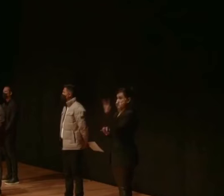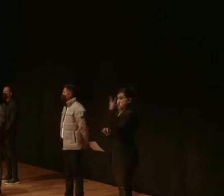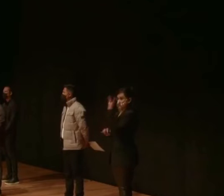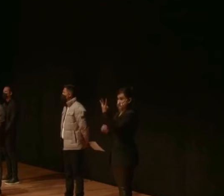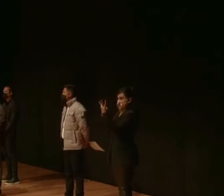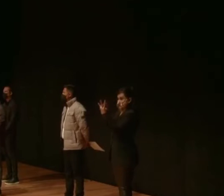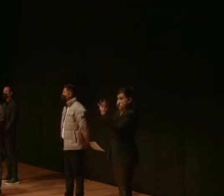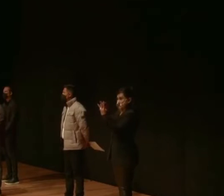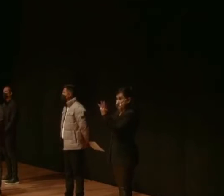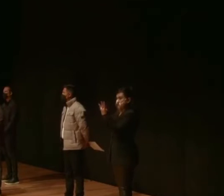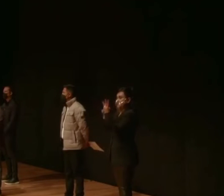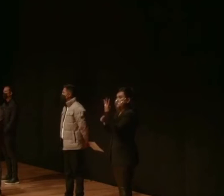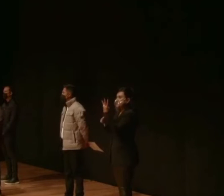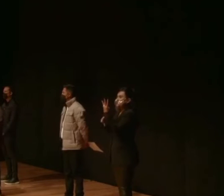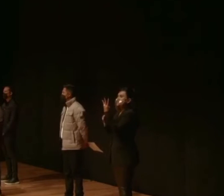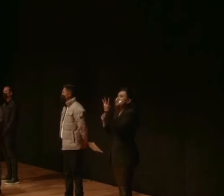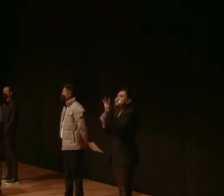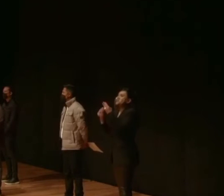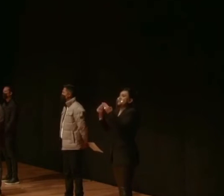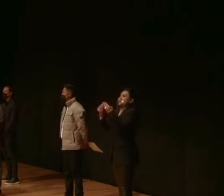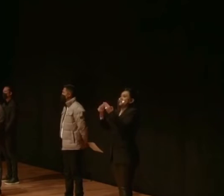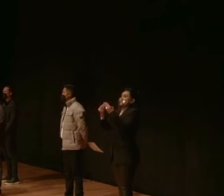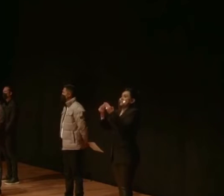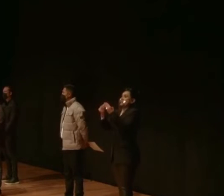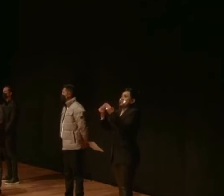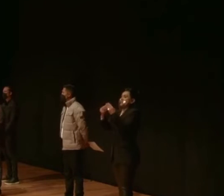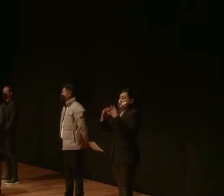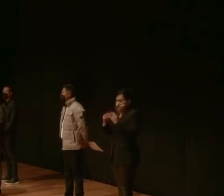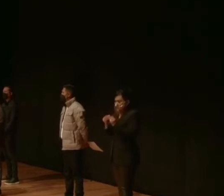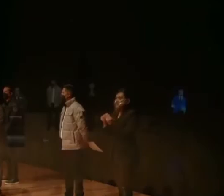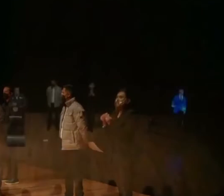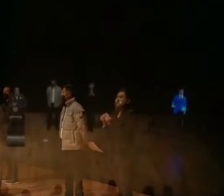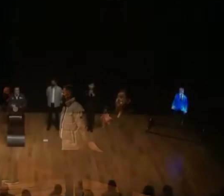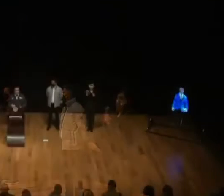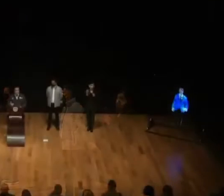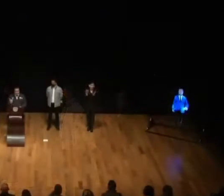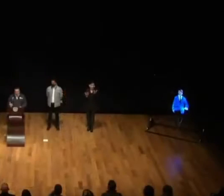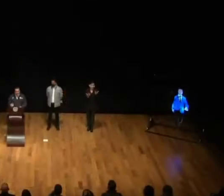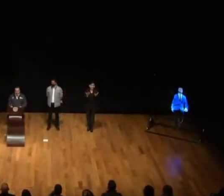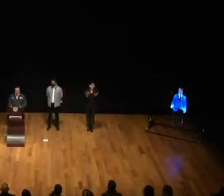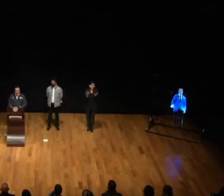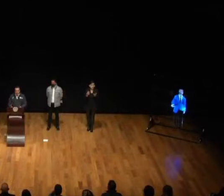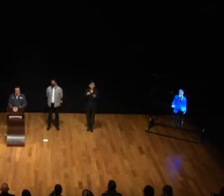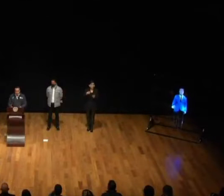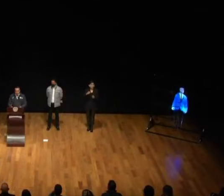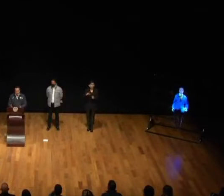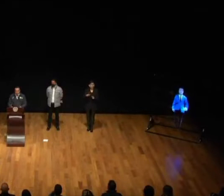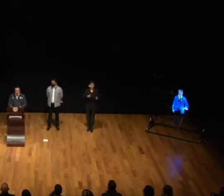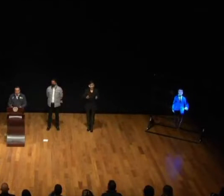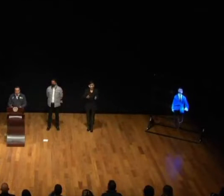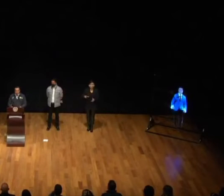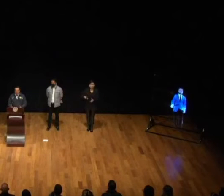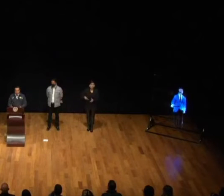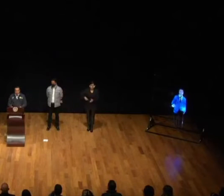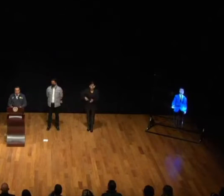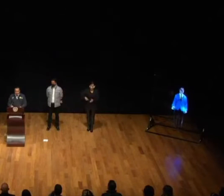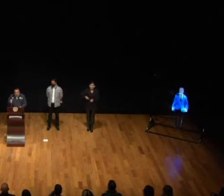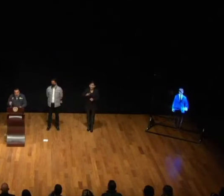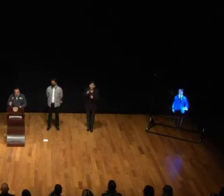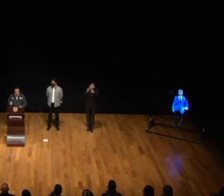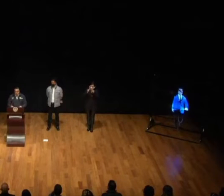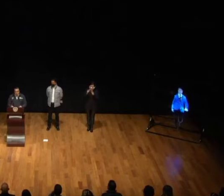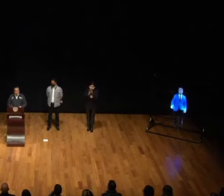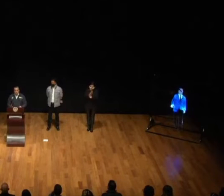tenemos que hacer simultáneamente, y ese es el gran reto que tenemos nosotros desde la administración.